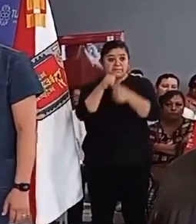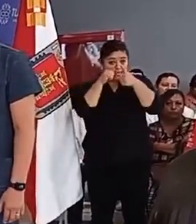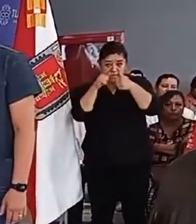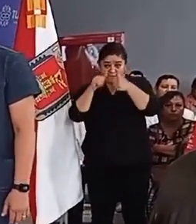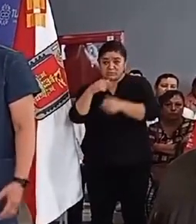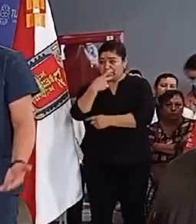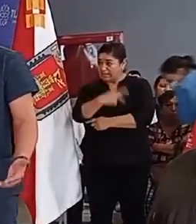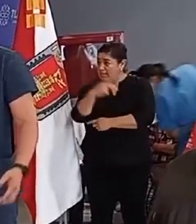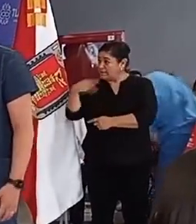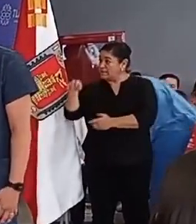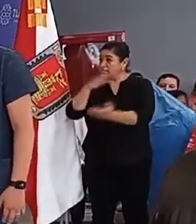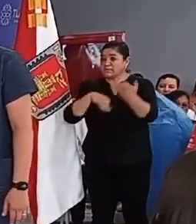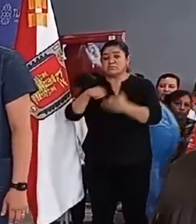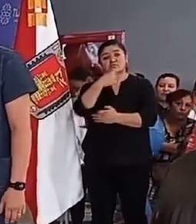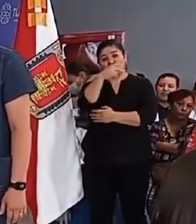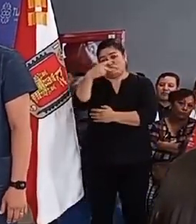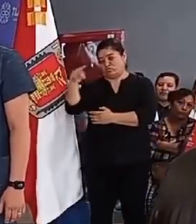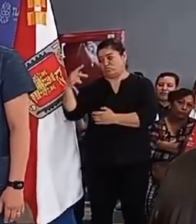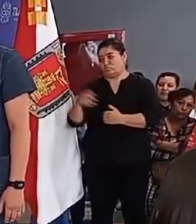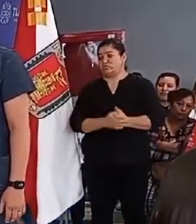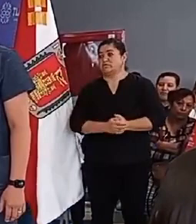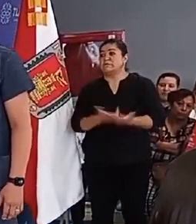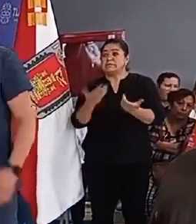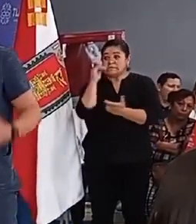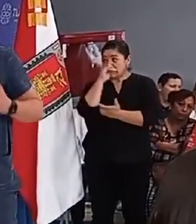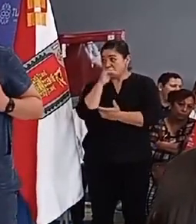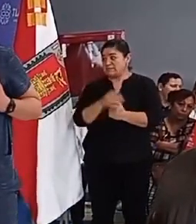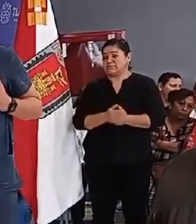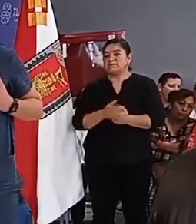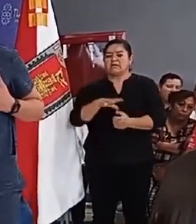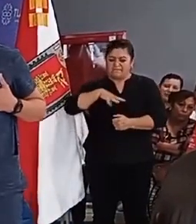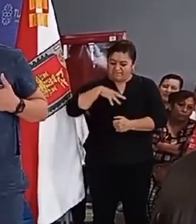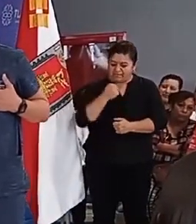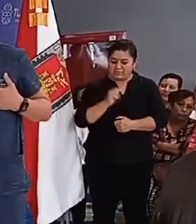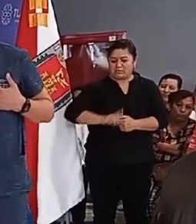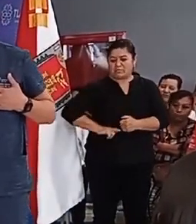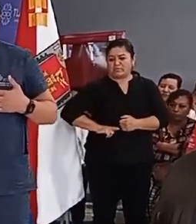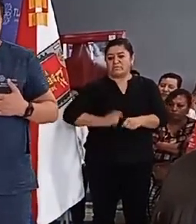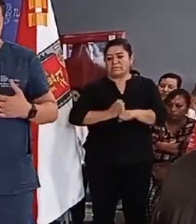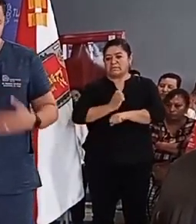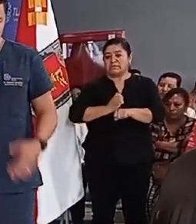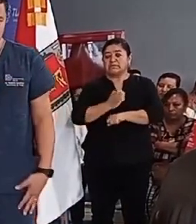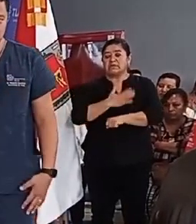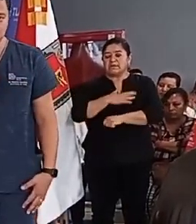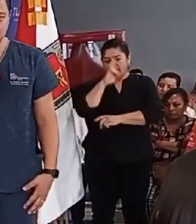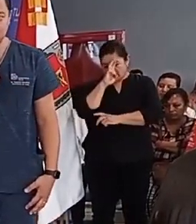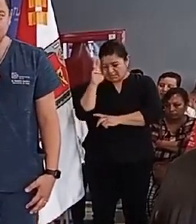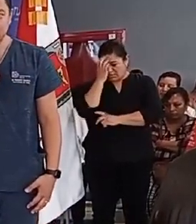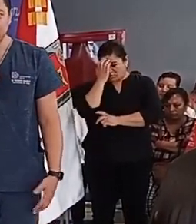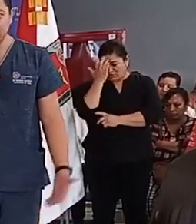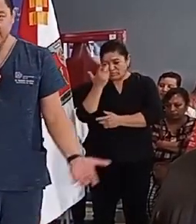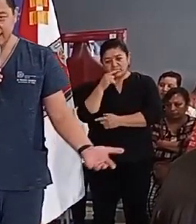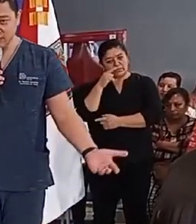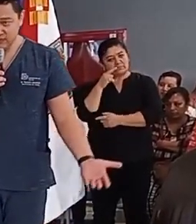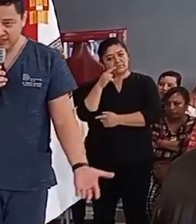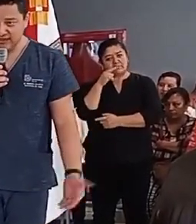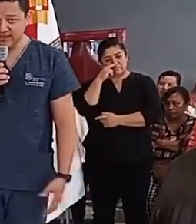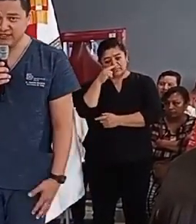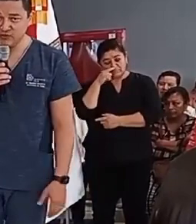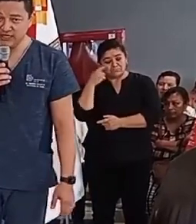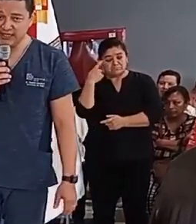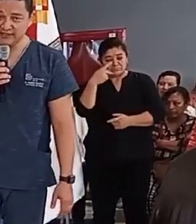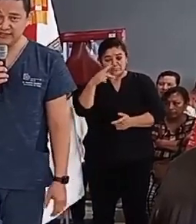es gratis y es un esfuerzo del gobierno del Estado mi reconocimiento gobernadora y mi gratitud por siempre a